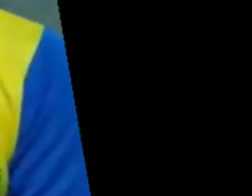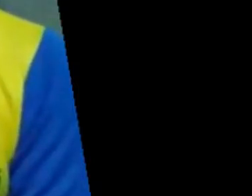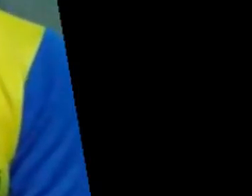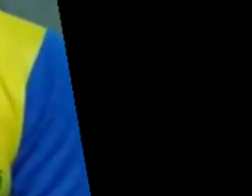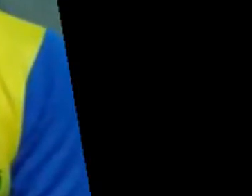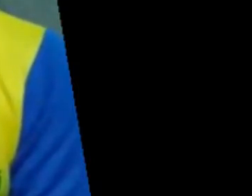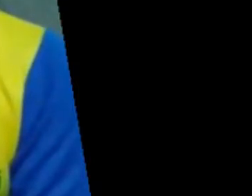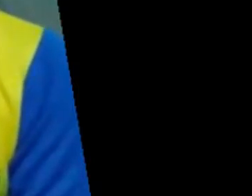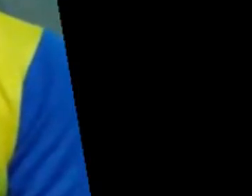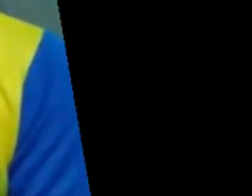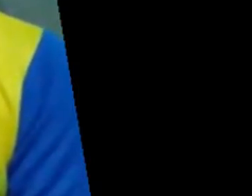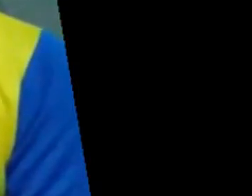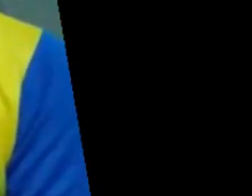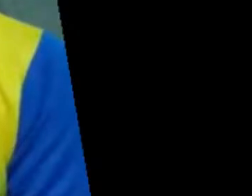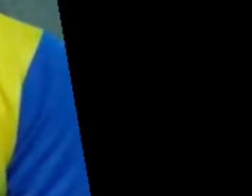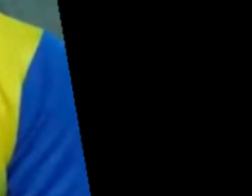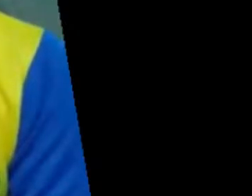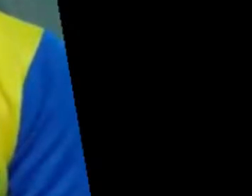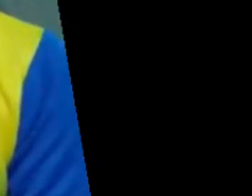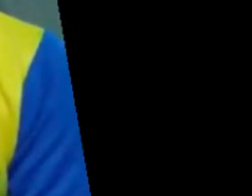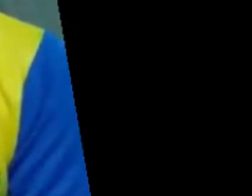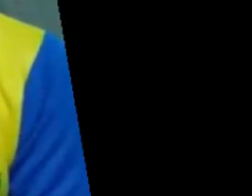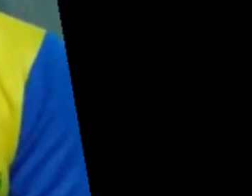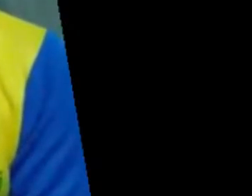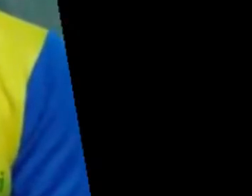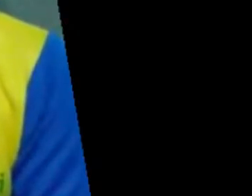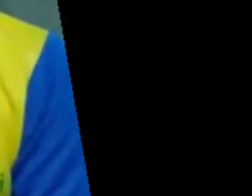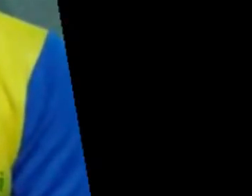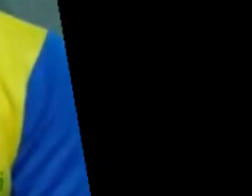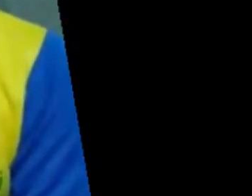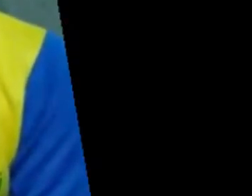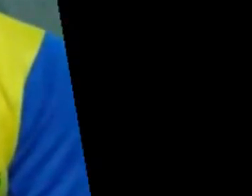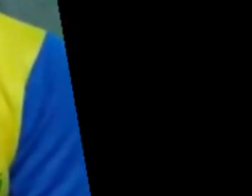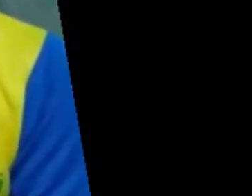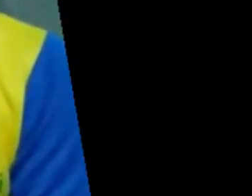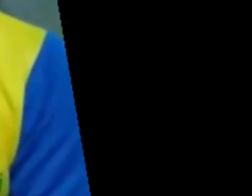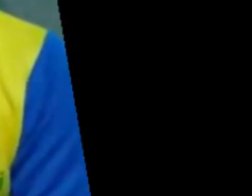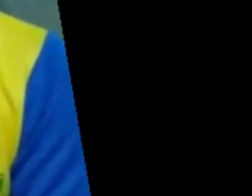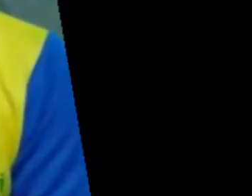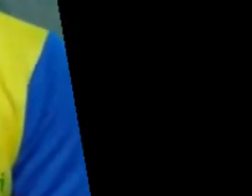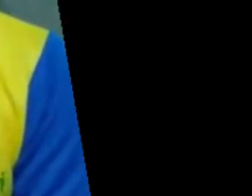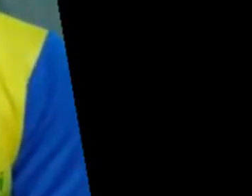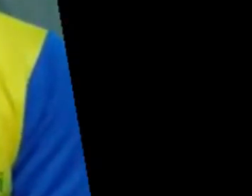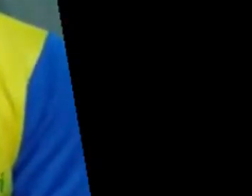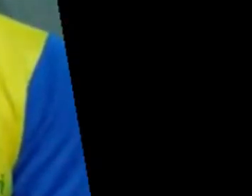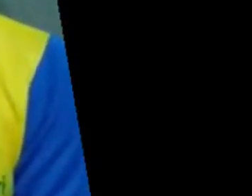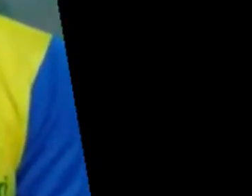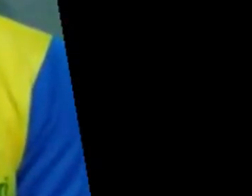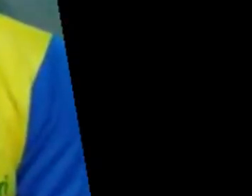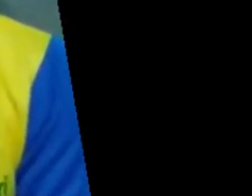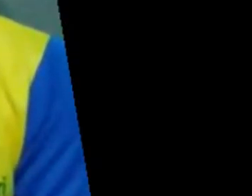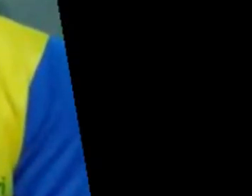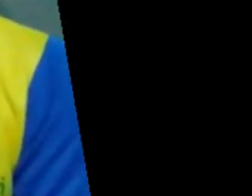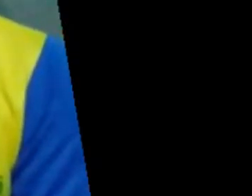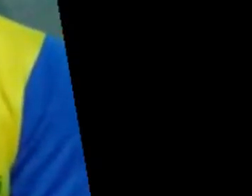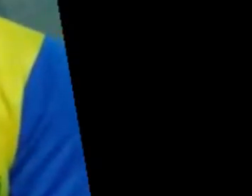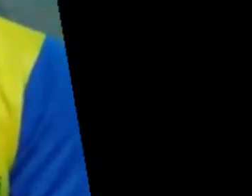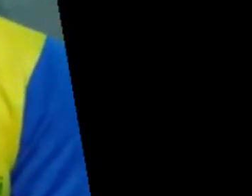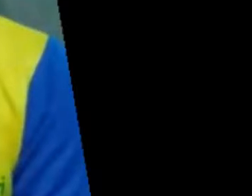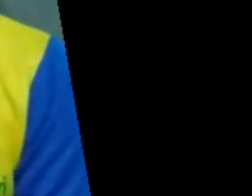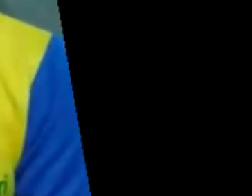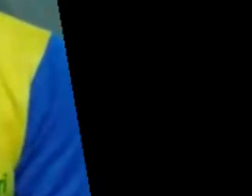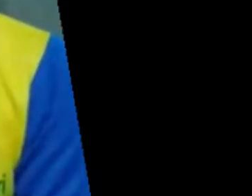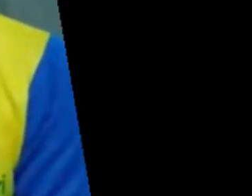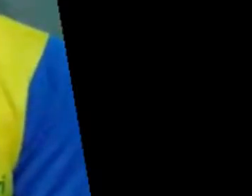casam de novo. Eles andam de mãos dadas, apaixonados, vão até o cinema. A gente vai embora,